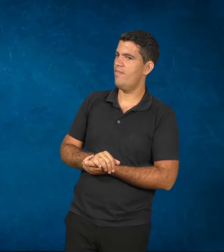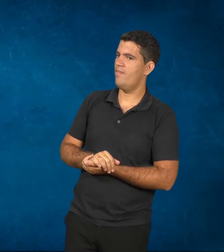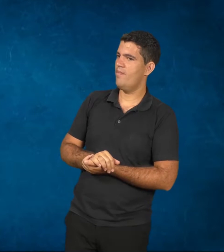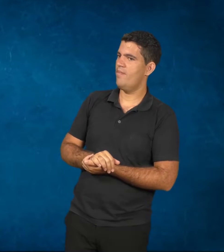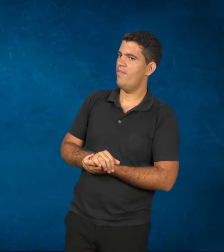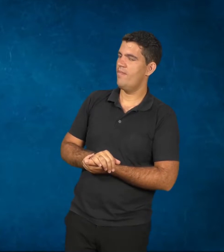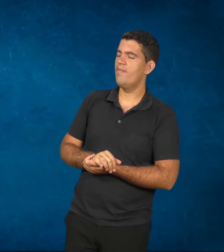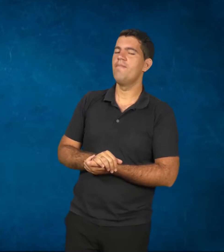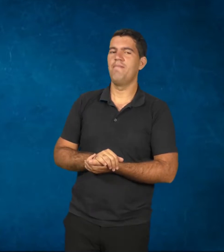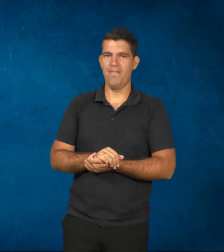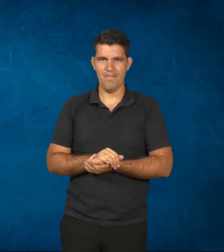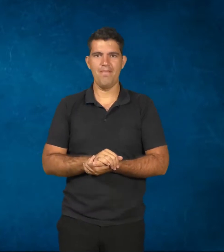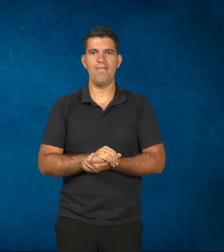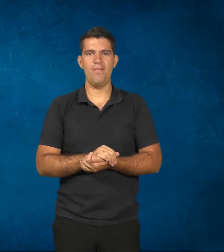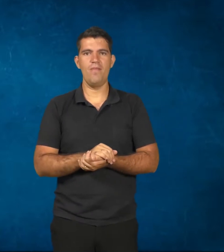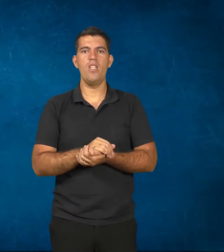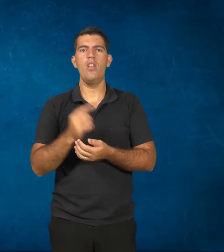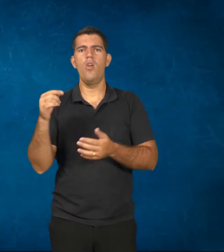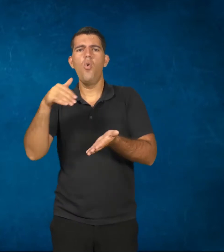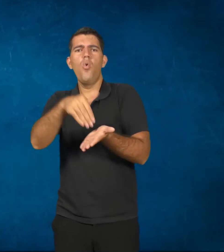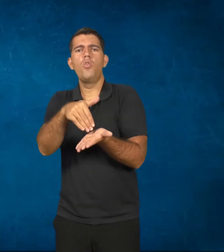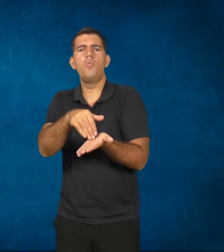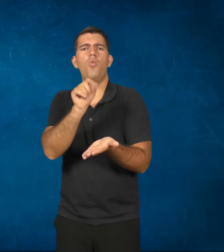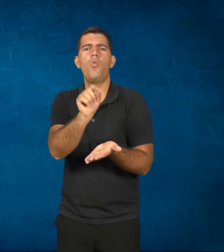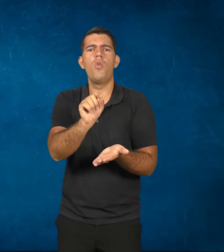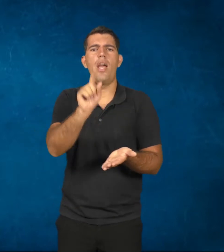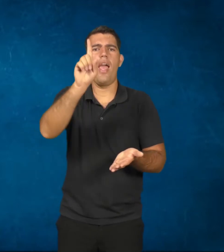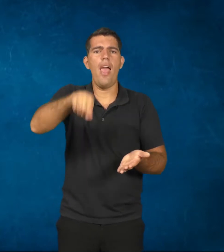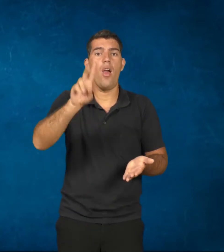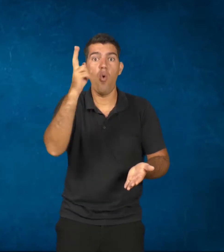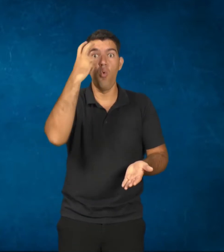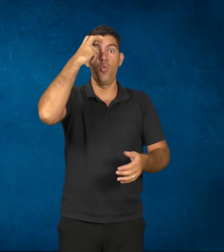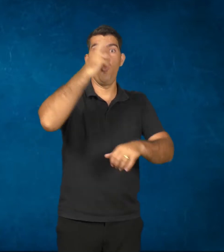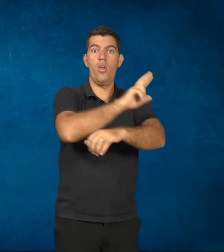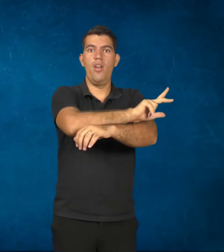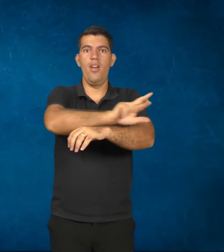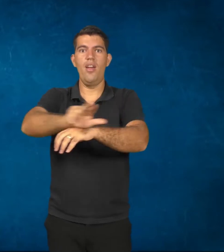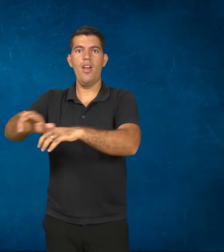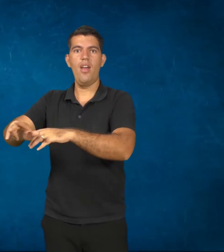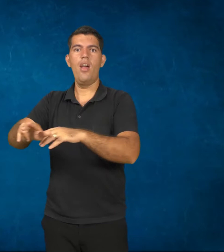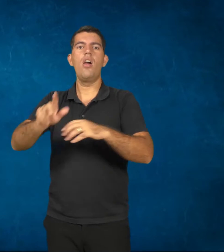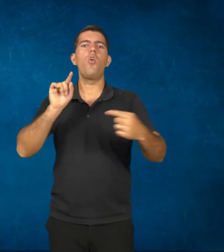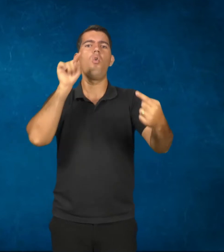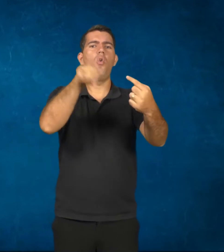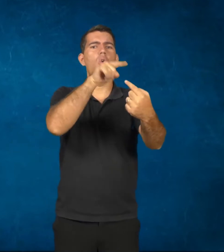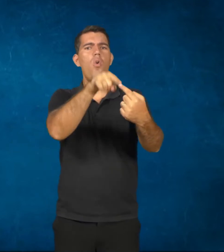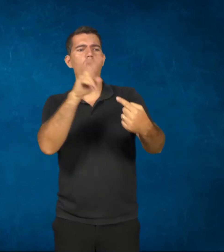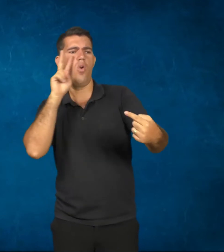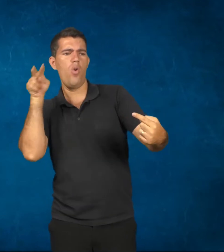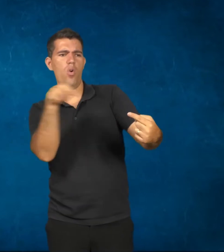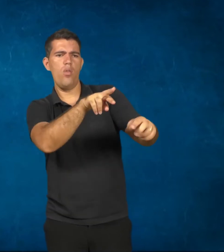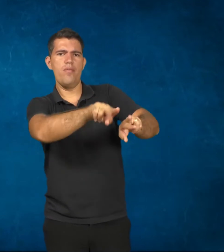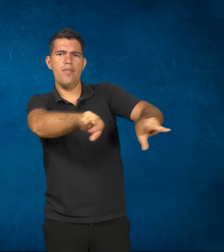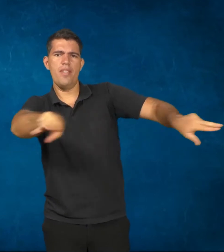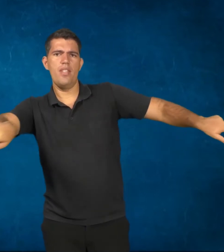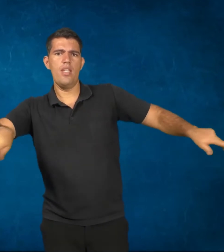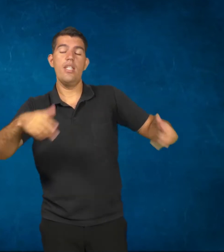e multiculturalismo. O multiculturalismo sob a perspectiva de diversidades. Portanto, quando falamos